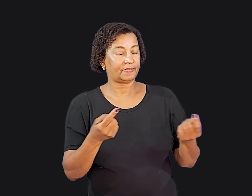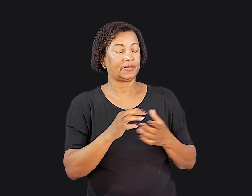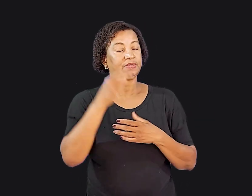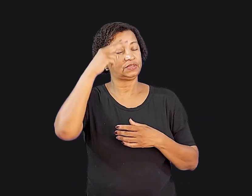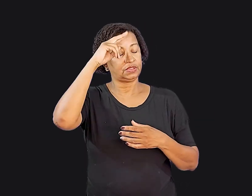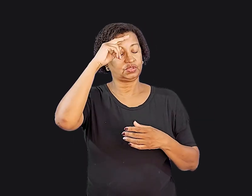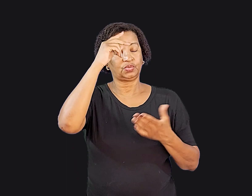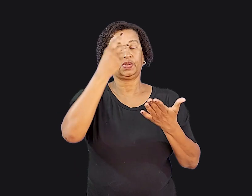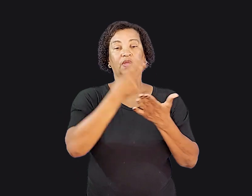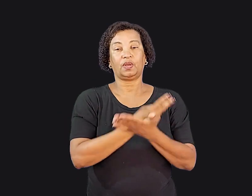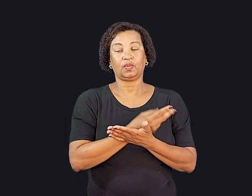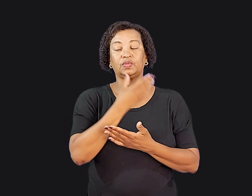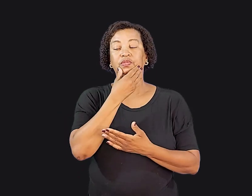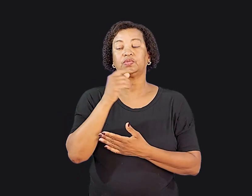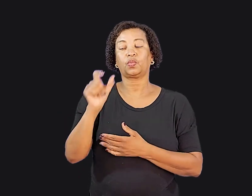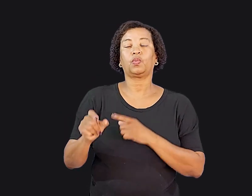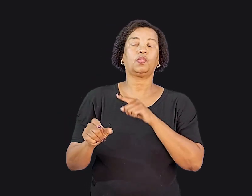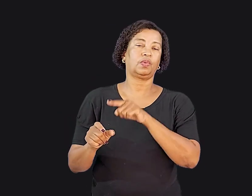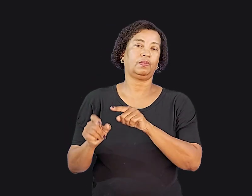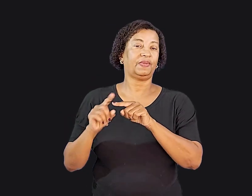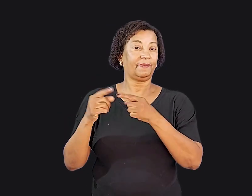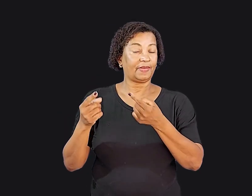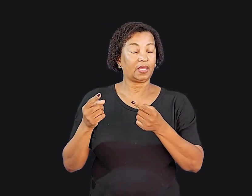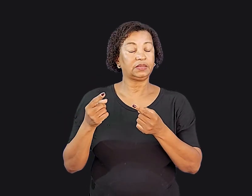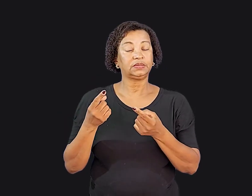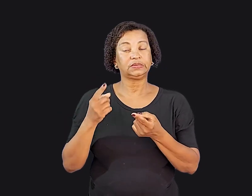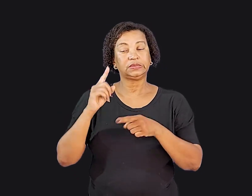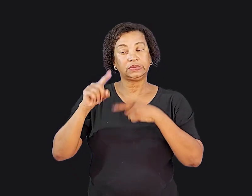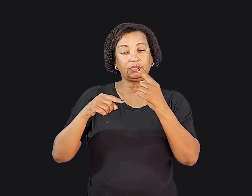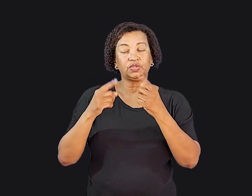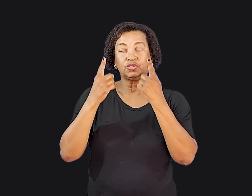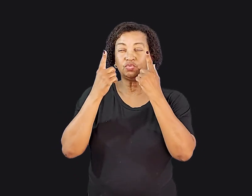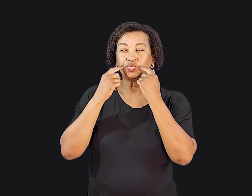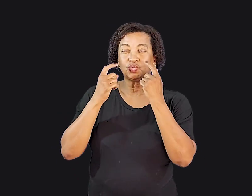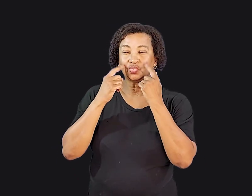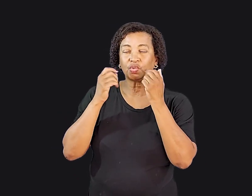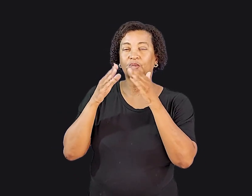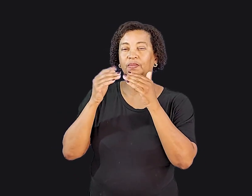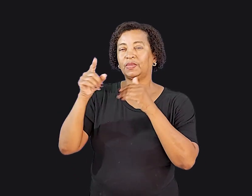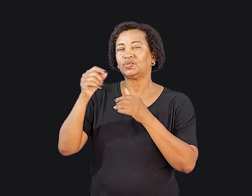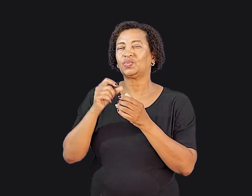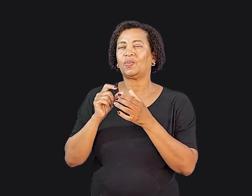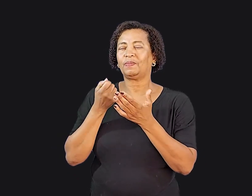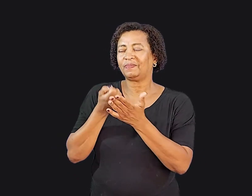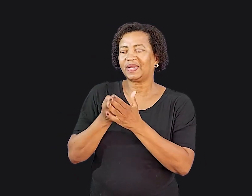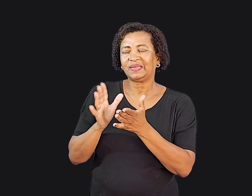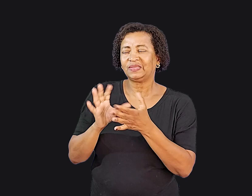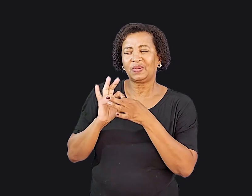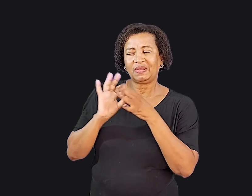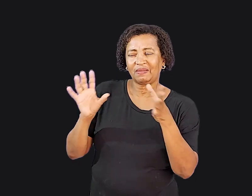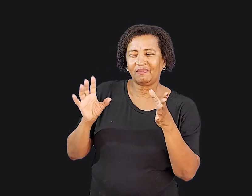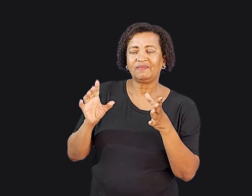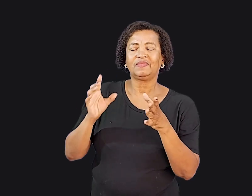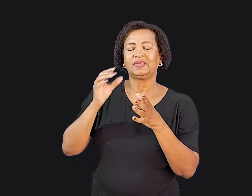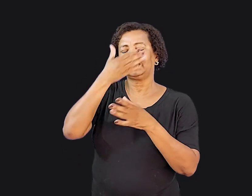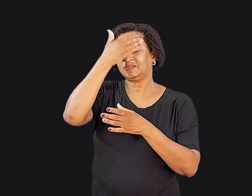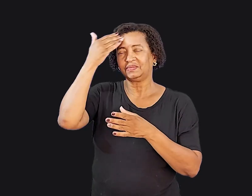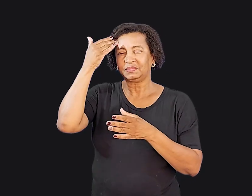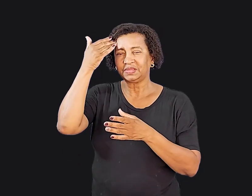era isso que ia acontecer com esse devedor. Mas na hora H, ele chora e implora ao seu credor que esqueça aquela